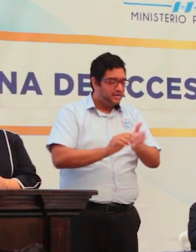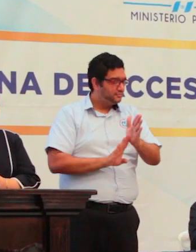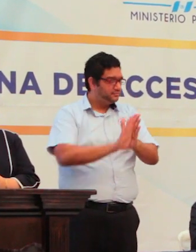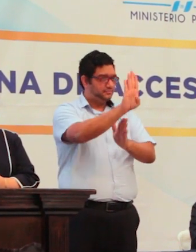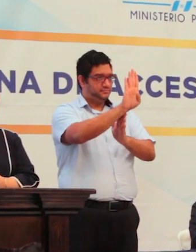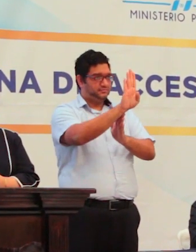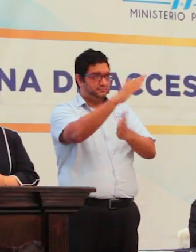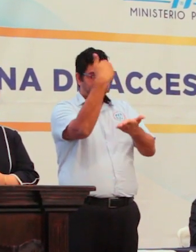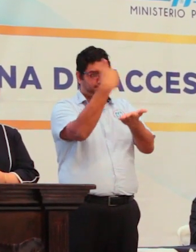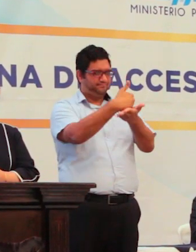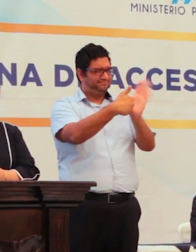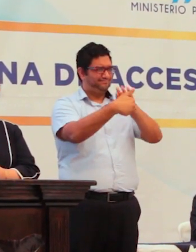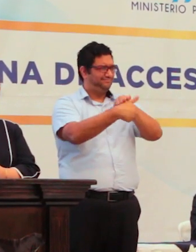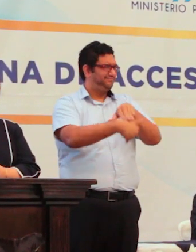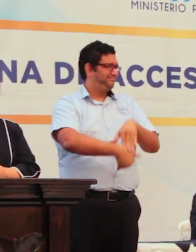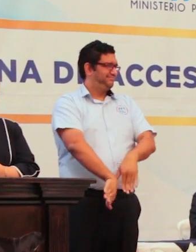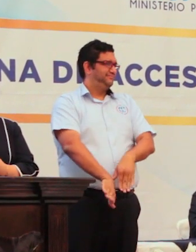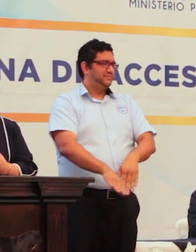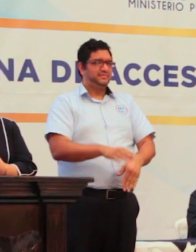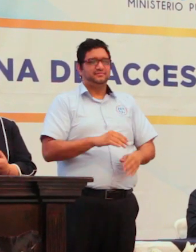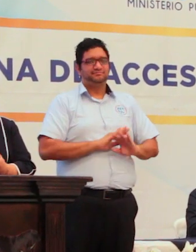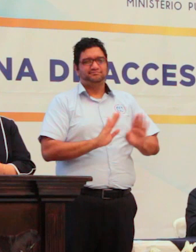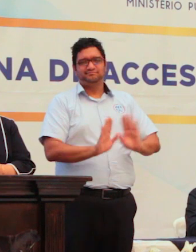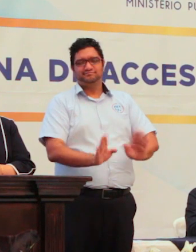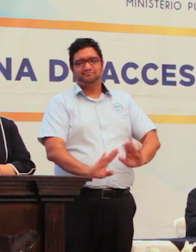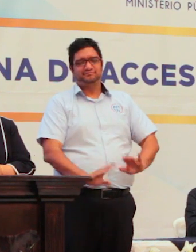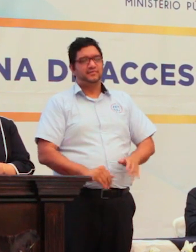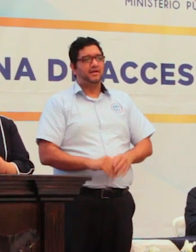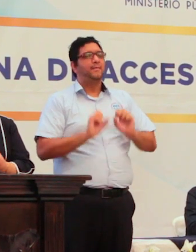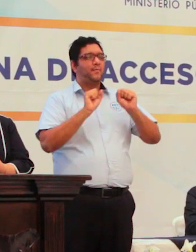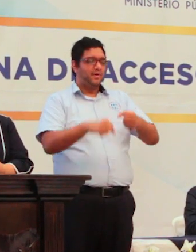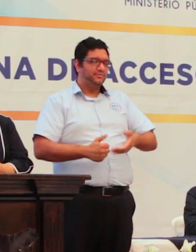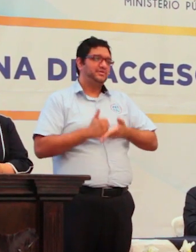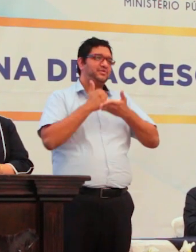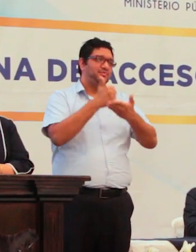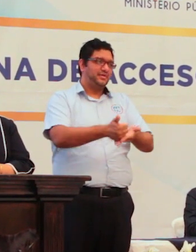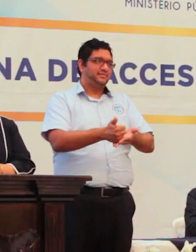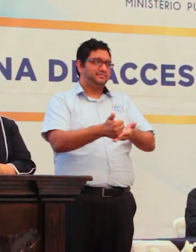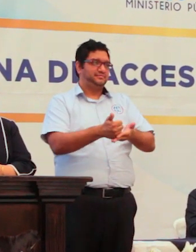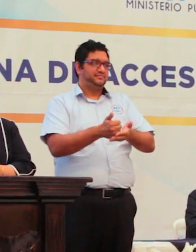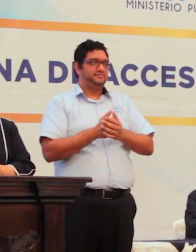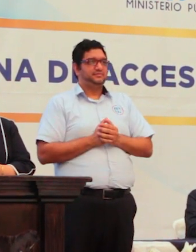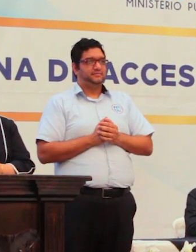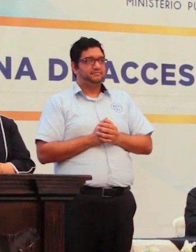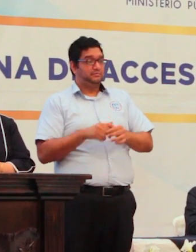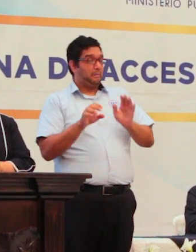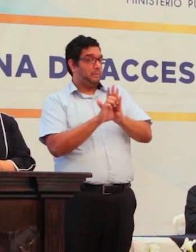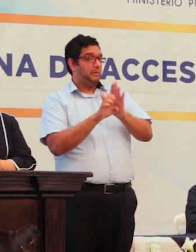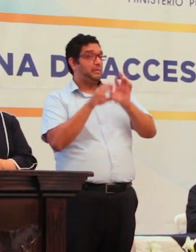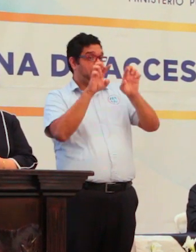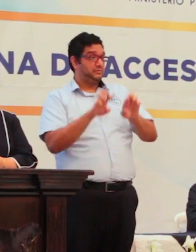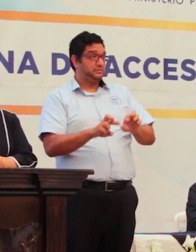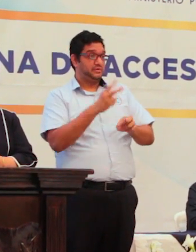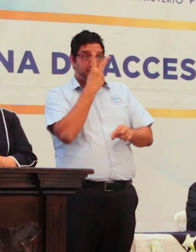barreras que es la sociedad quien las impone. Porque la persona con discapacidad puede no ver de alguna forma, pero puede aprender a